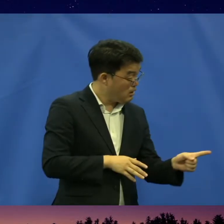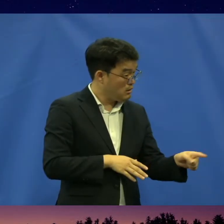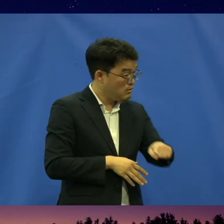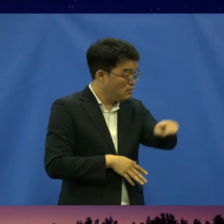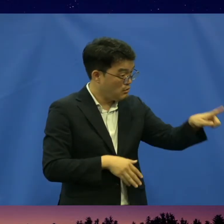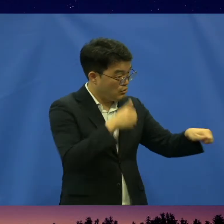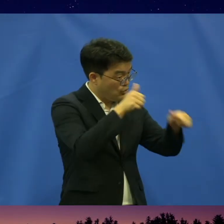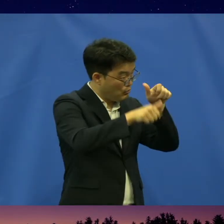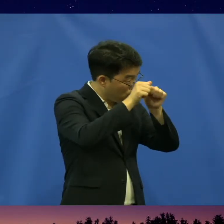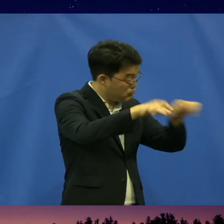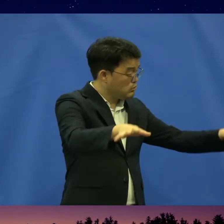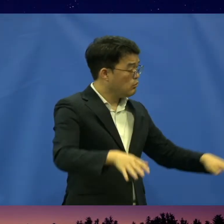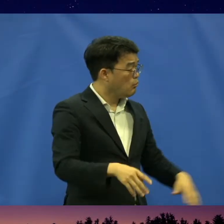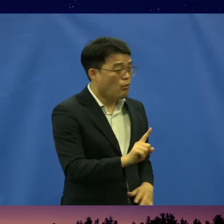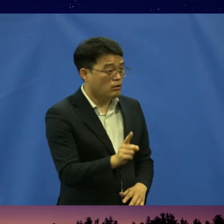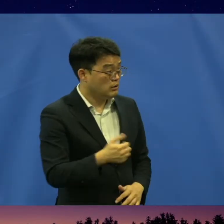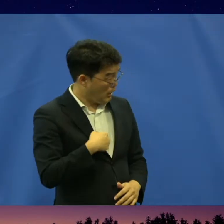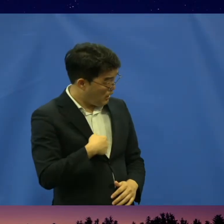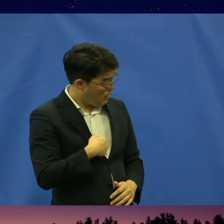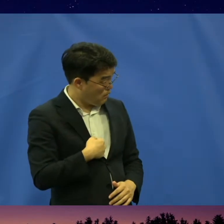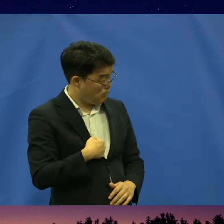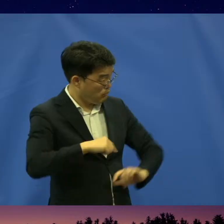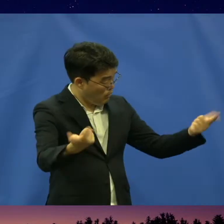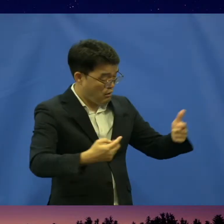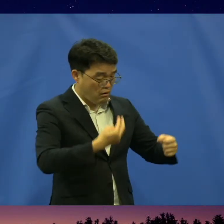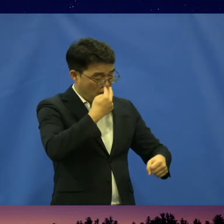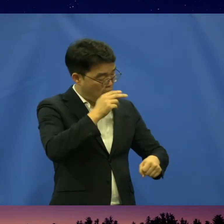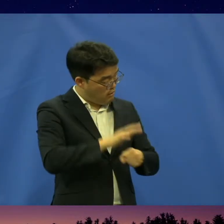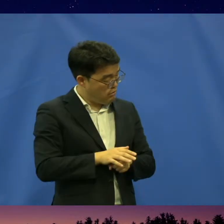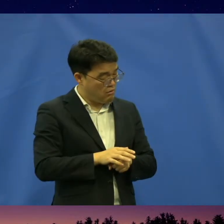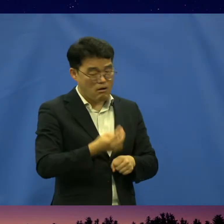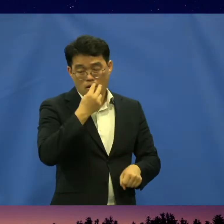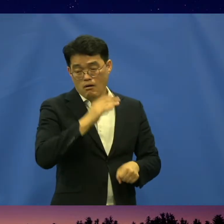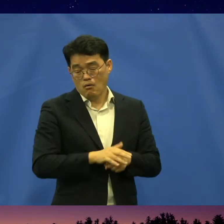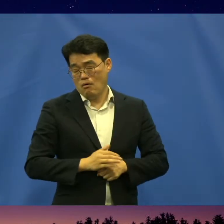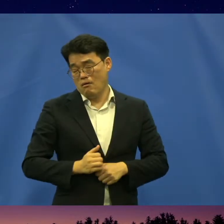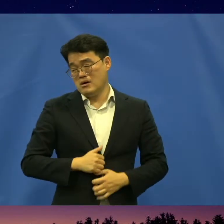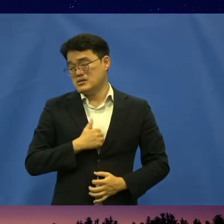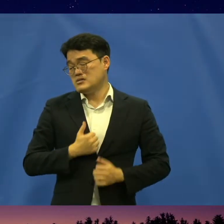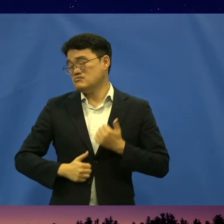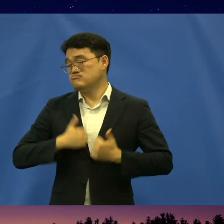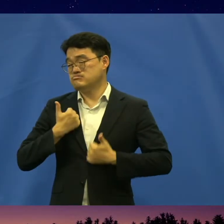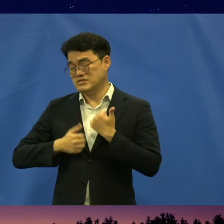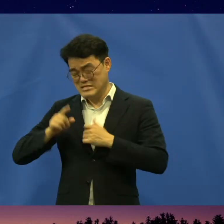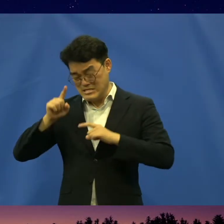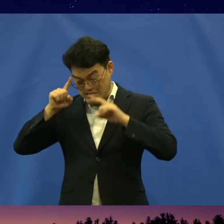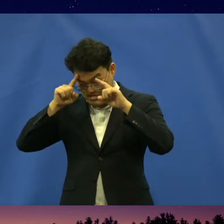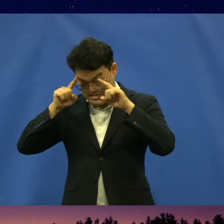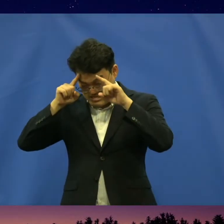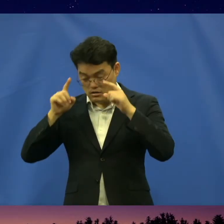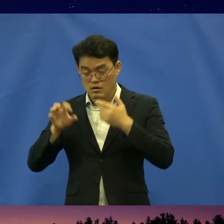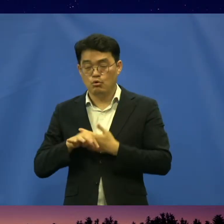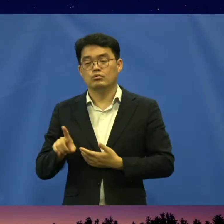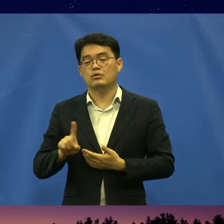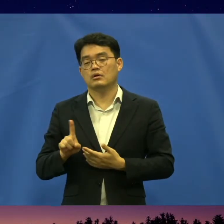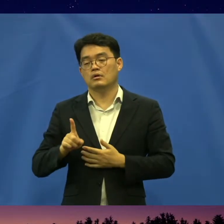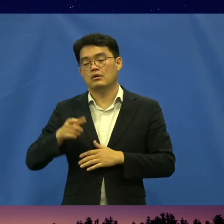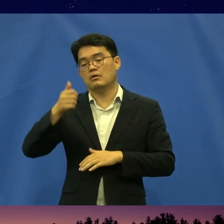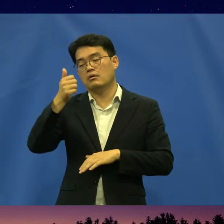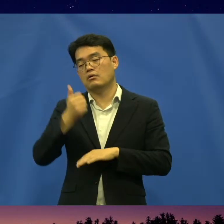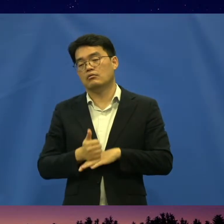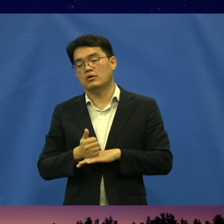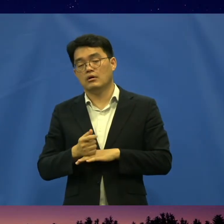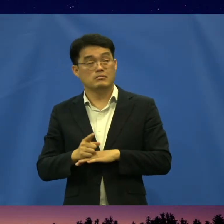하는 경우들이 얼마나 많은데. 그러면 여러분 뭐 죽는 거예요. 법정으로도 가는데 나중에는 법정에서도 지고 이럴 때